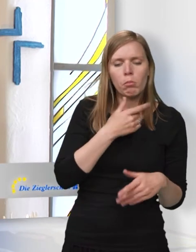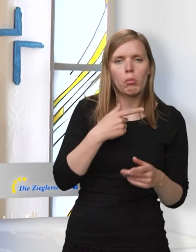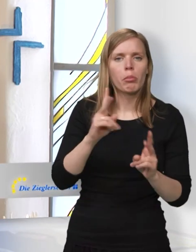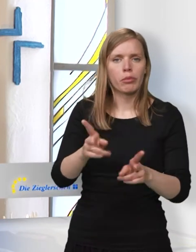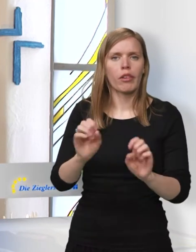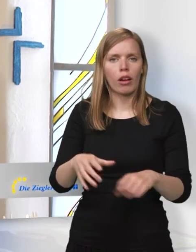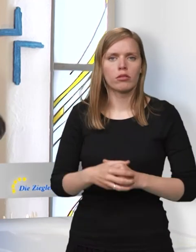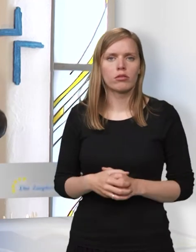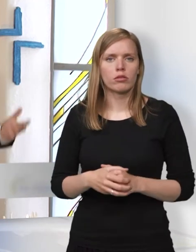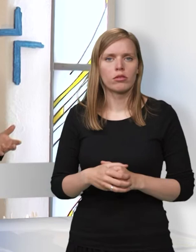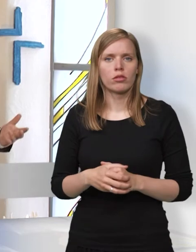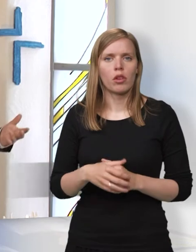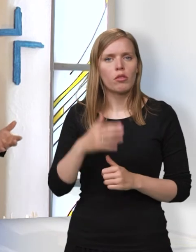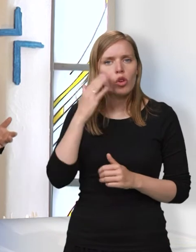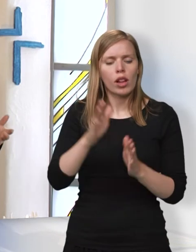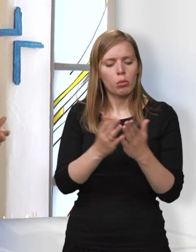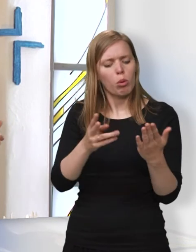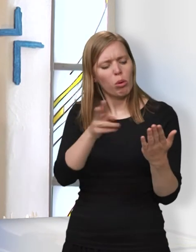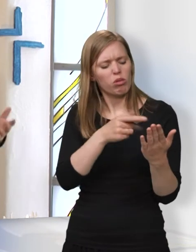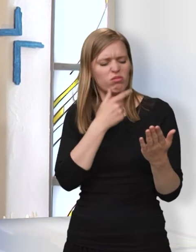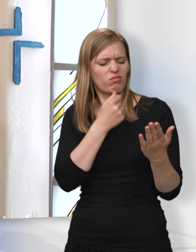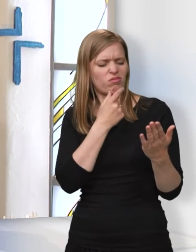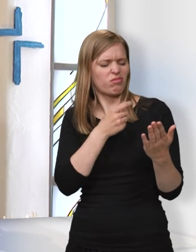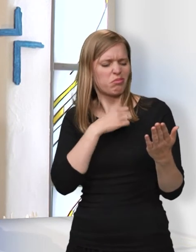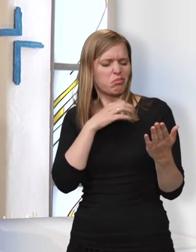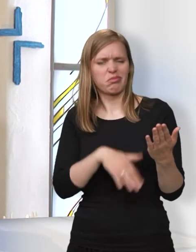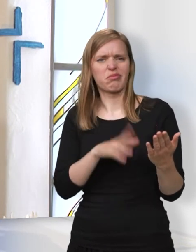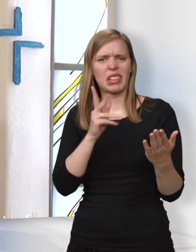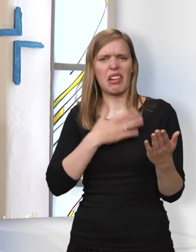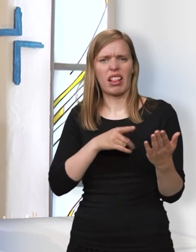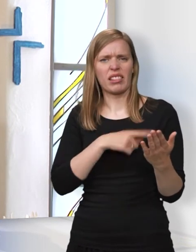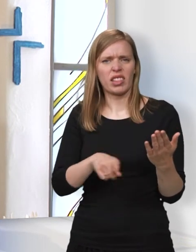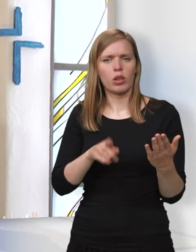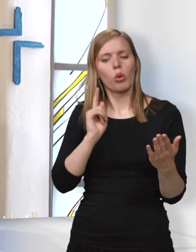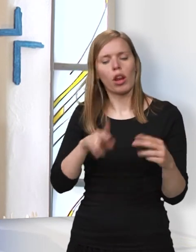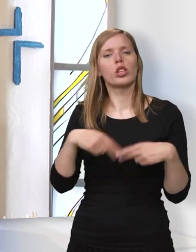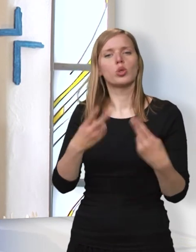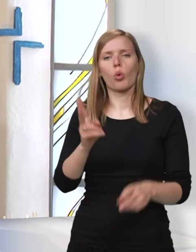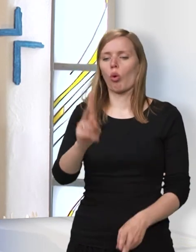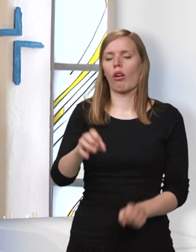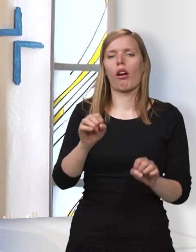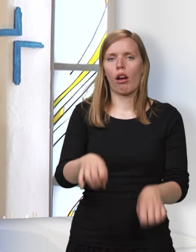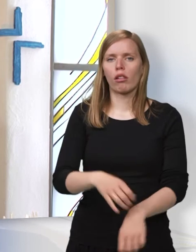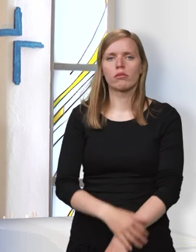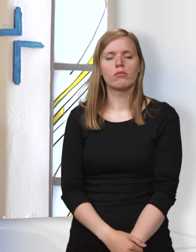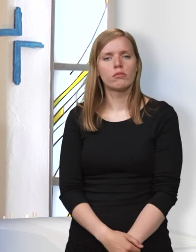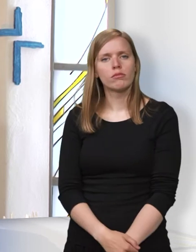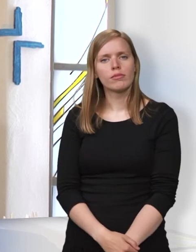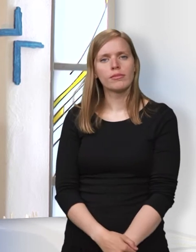will oder wenn es einem nicht gefällt oder wenn es einen nicht interessiert, dann legt man es wieder zur